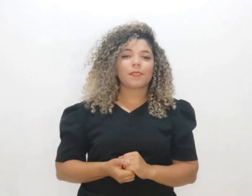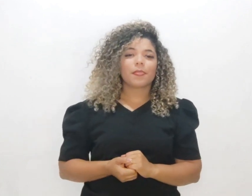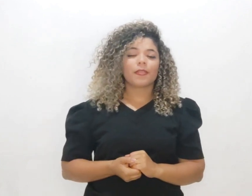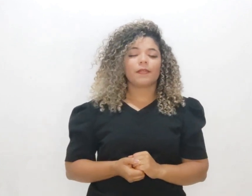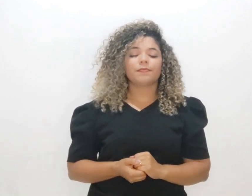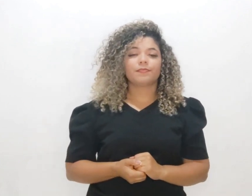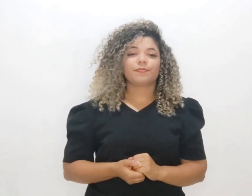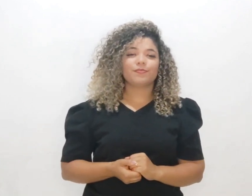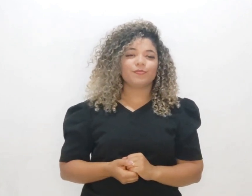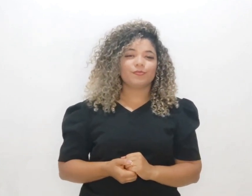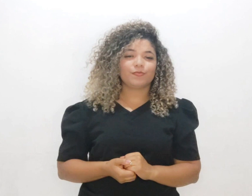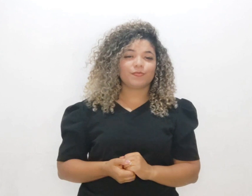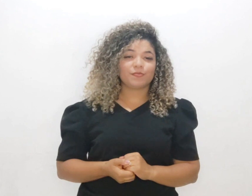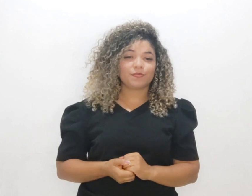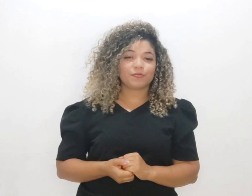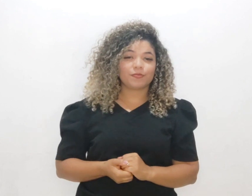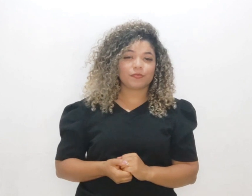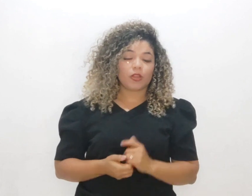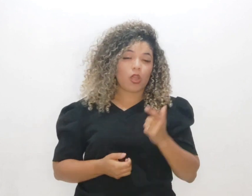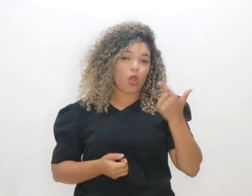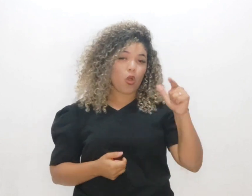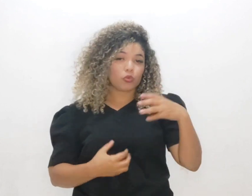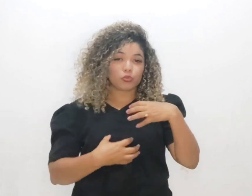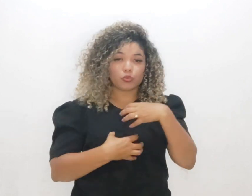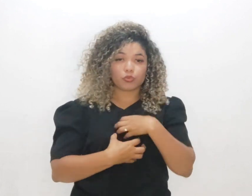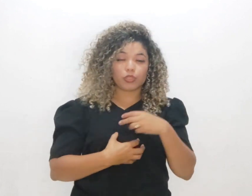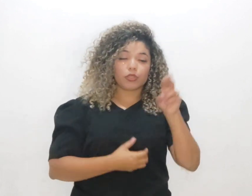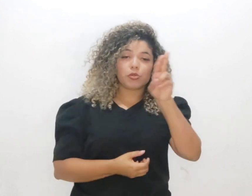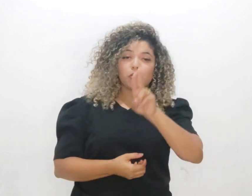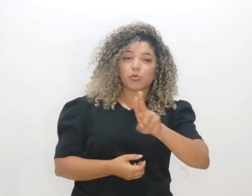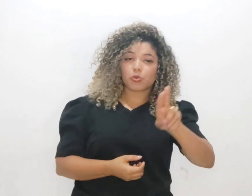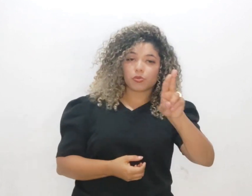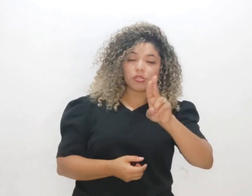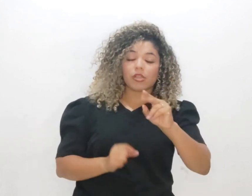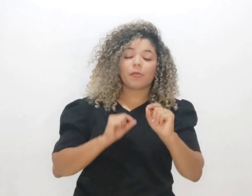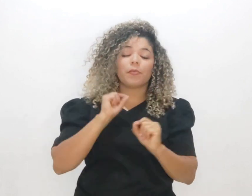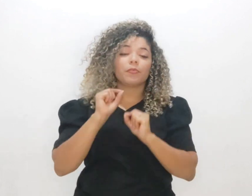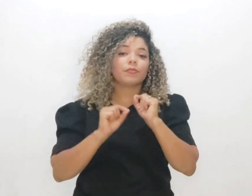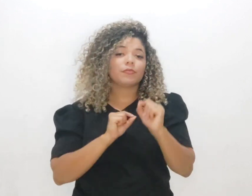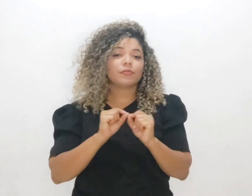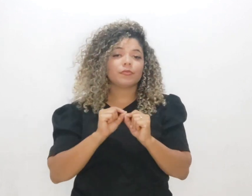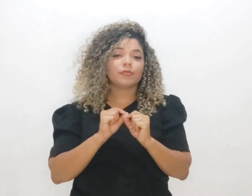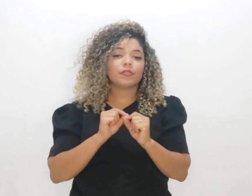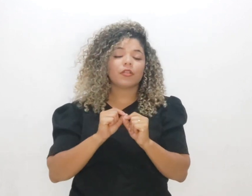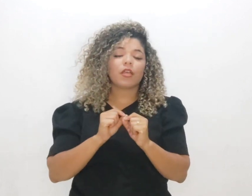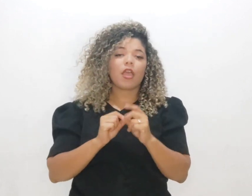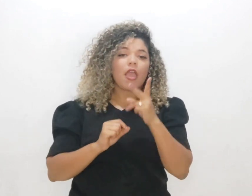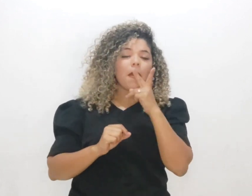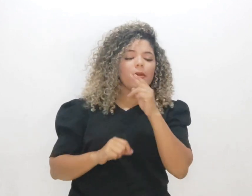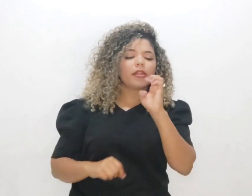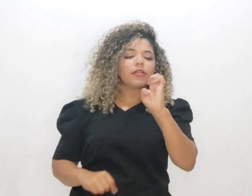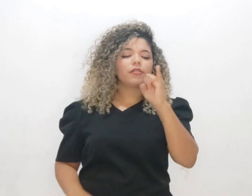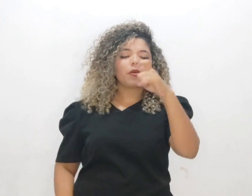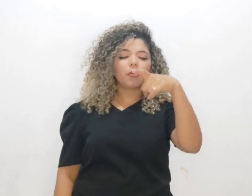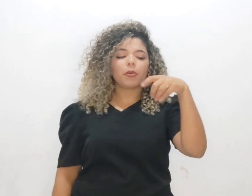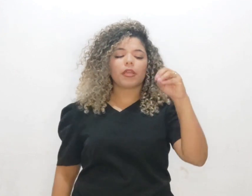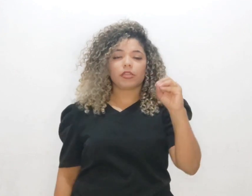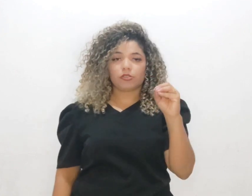retas. Uma outra forma de utilizarmos as engrenagens é com a engrenagem em formato de eixo, e ela vai